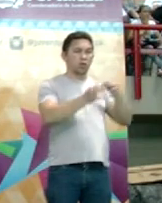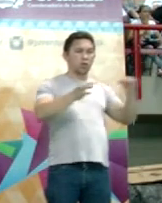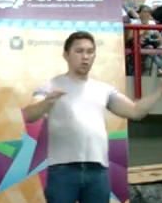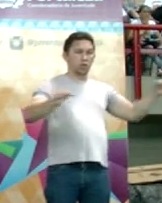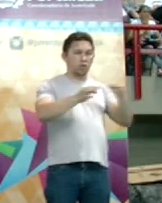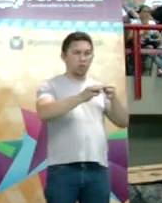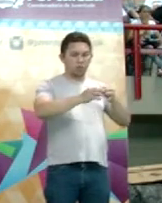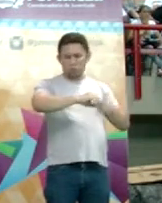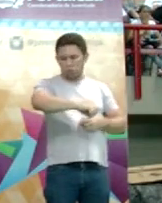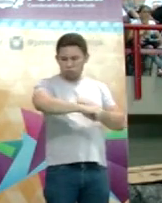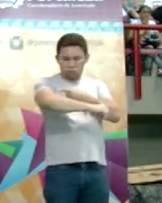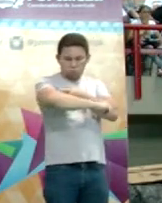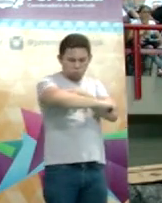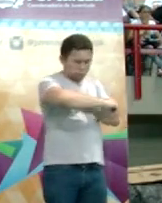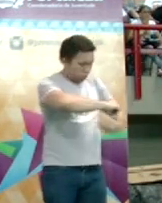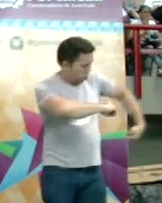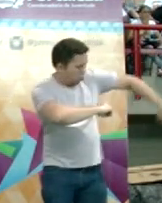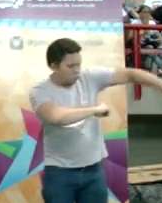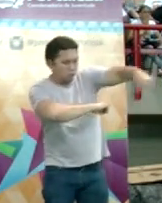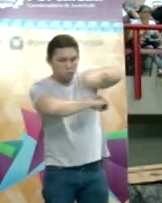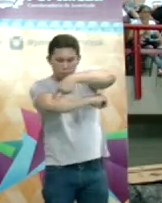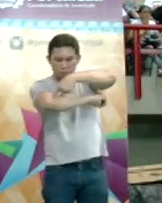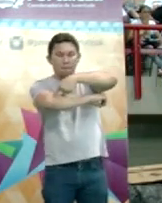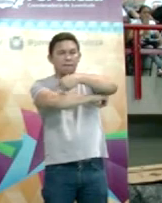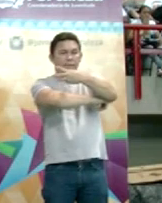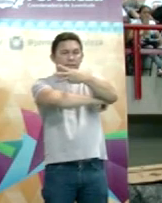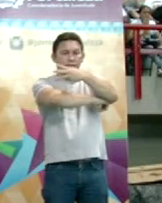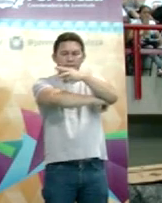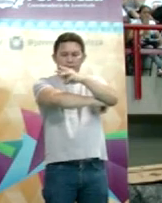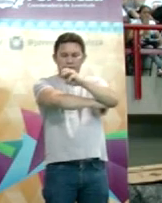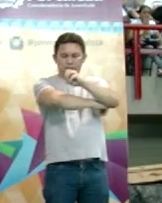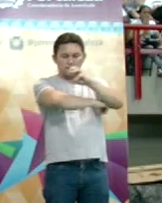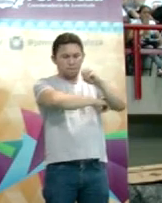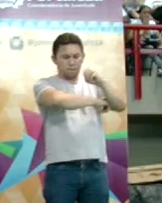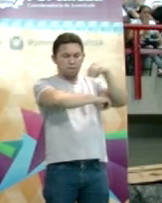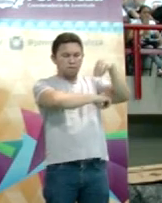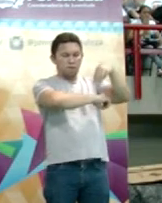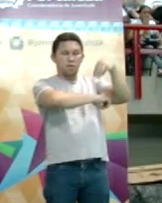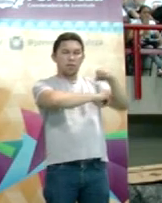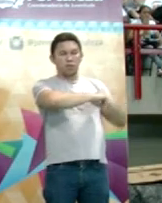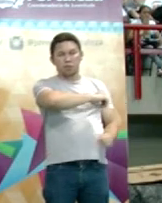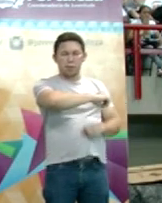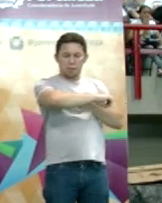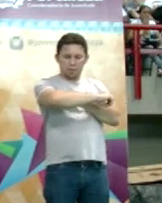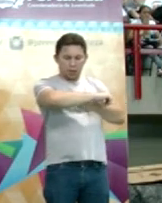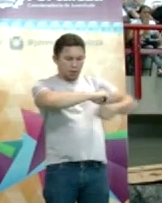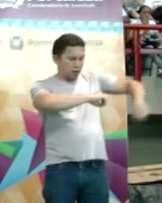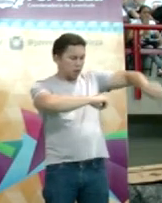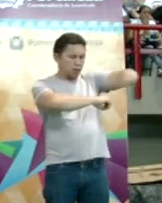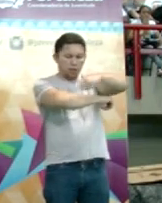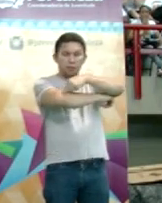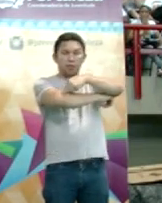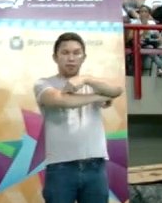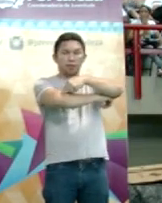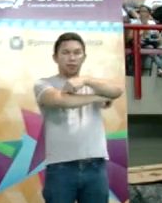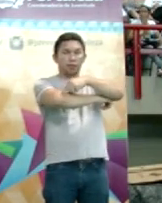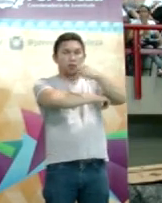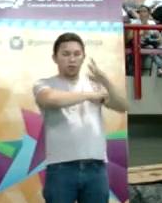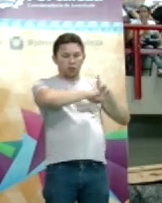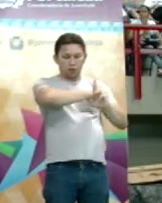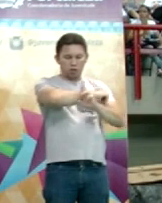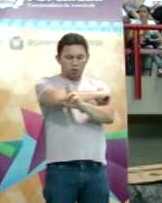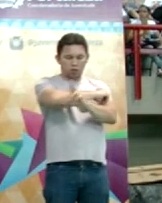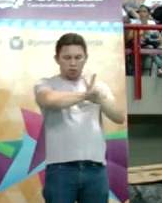Então quer dizer que uma volta, quando ele dá uma volta nessa praça, dão 300 metros. Porque o